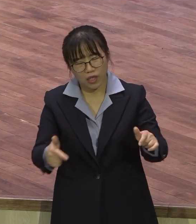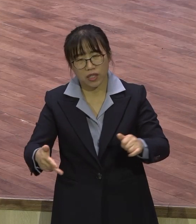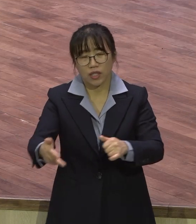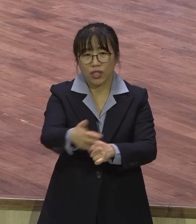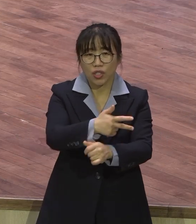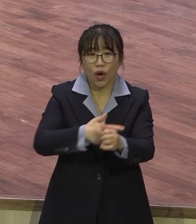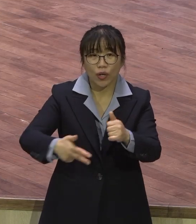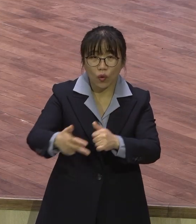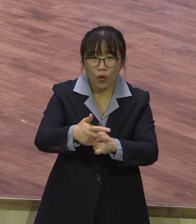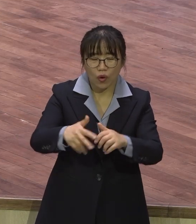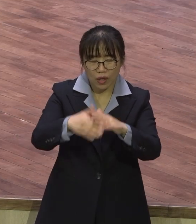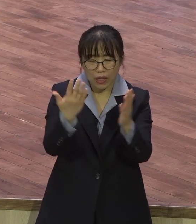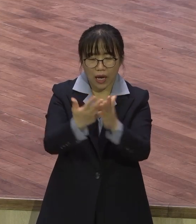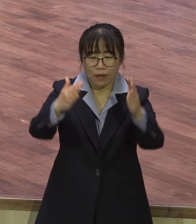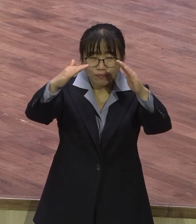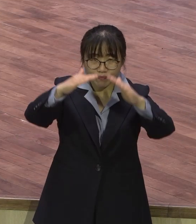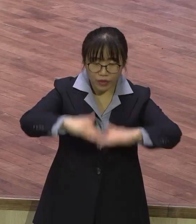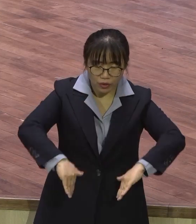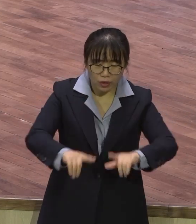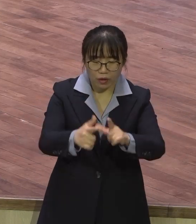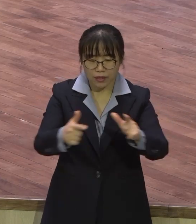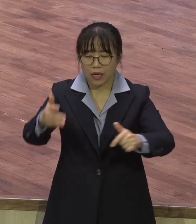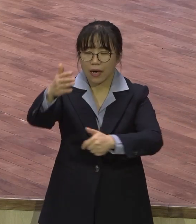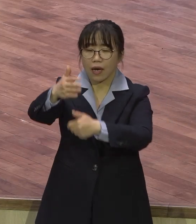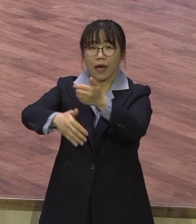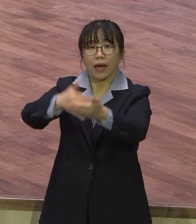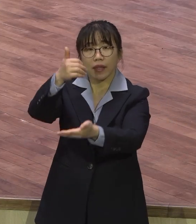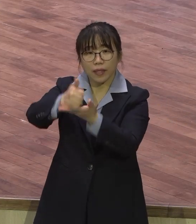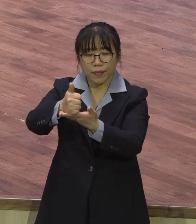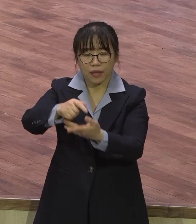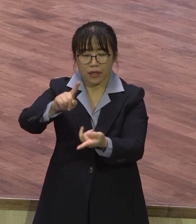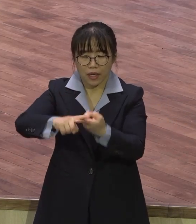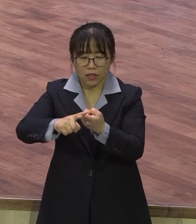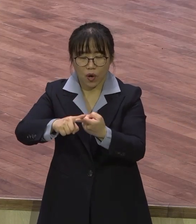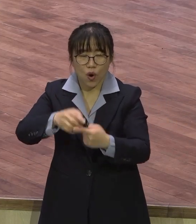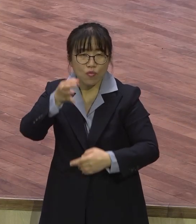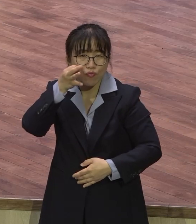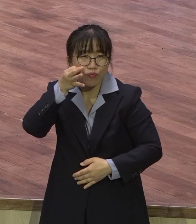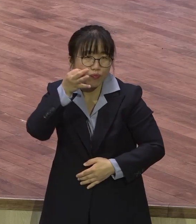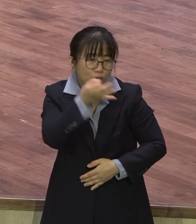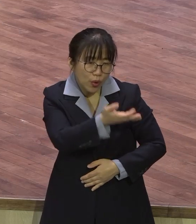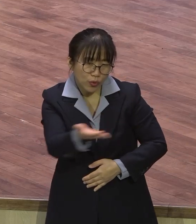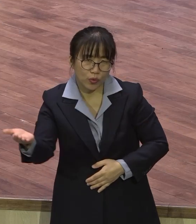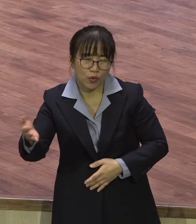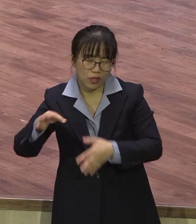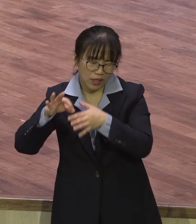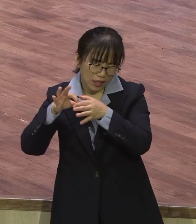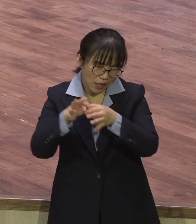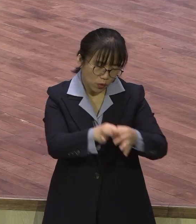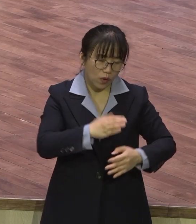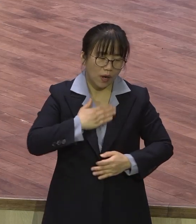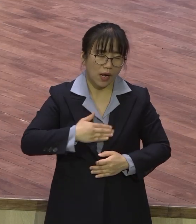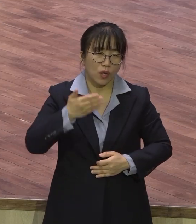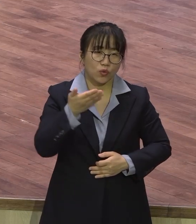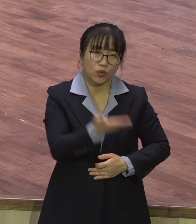계속해서 하천 창조주 하나님이 너희들을 보호하고 지키고 인도한다는 걸 계속 보여준 거예요